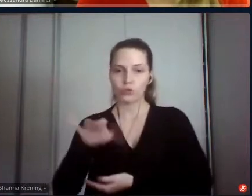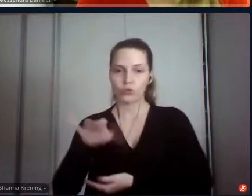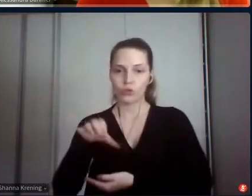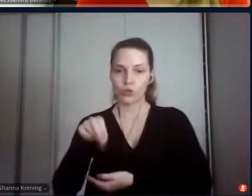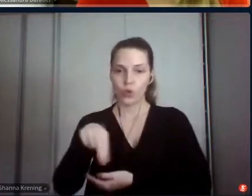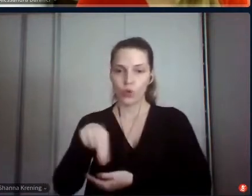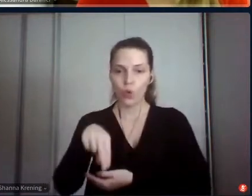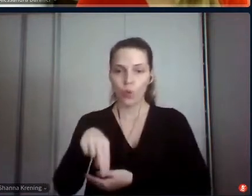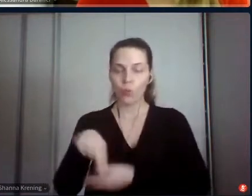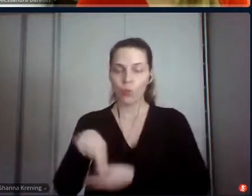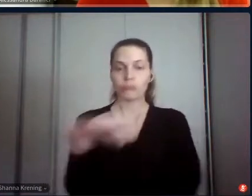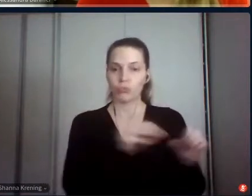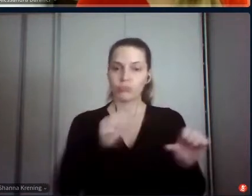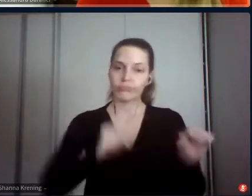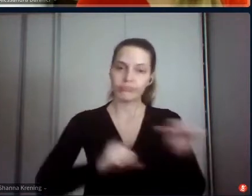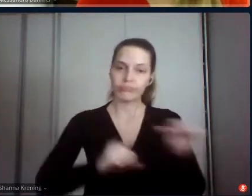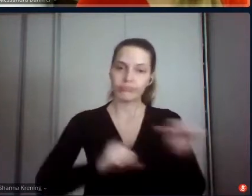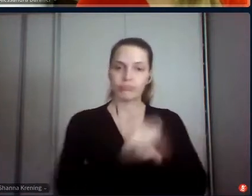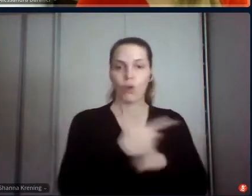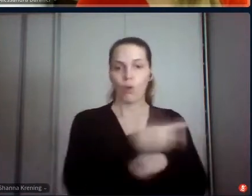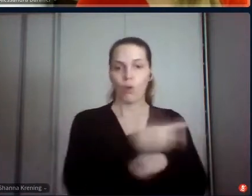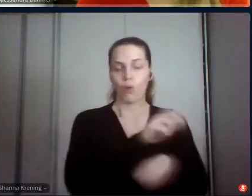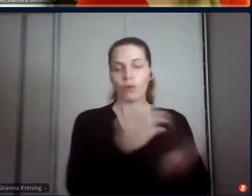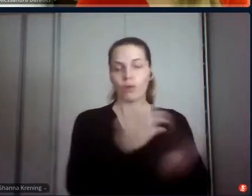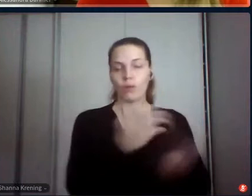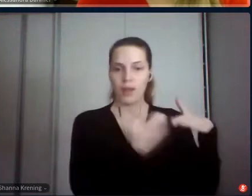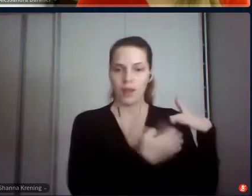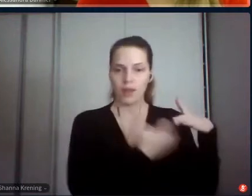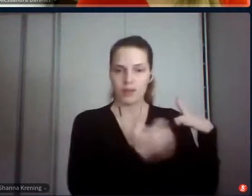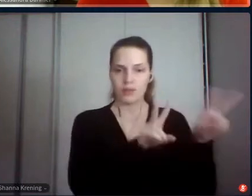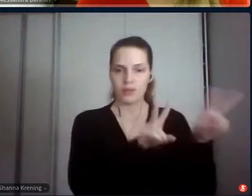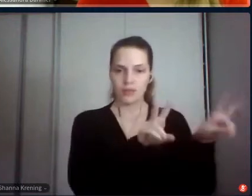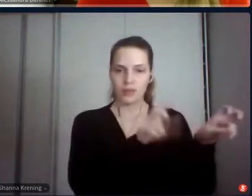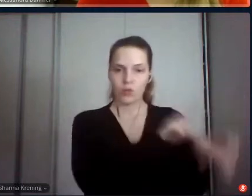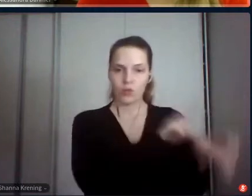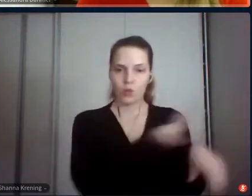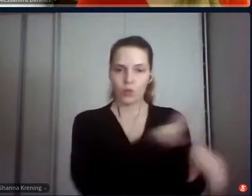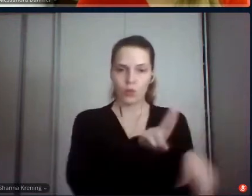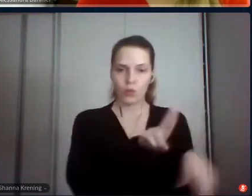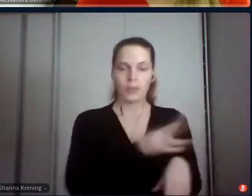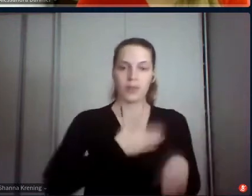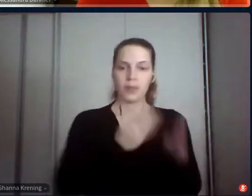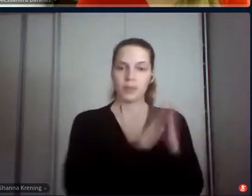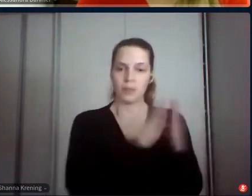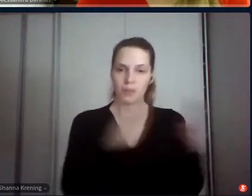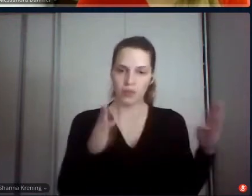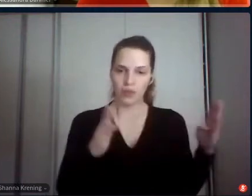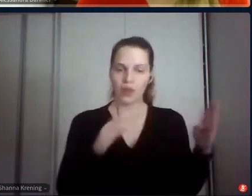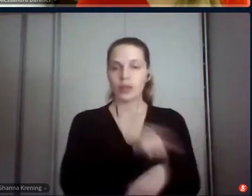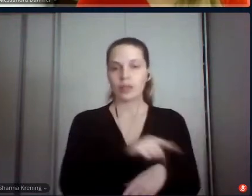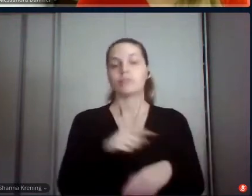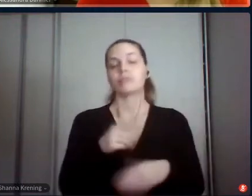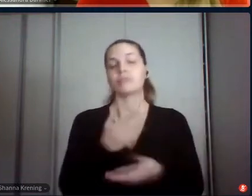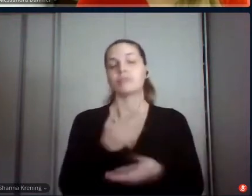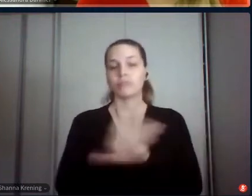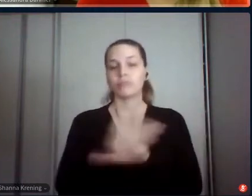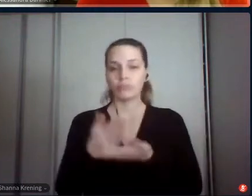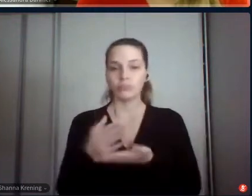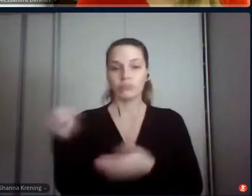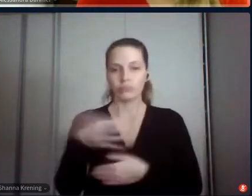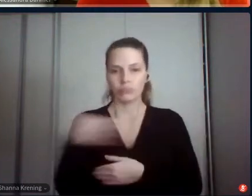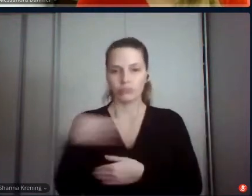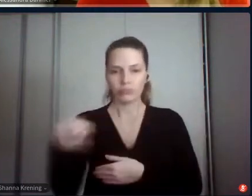ele agora é da minha biblioteca, a gente já está renovando todos os que tinham no Evolution e mais ainda